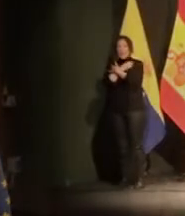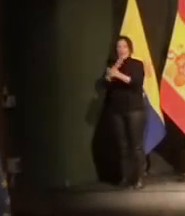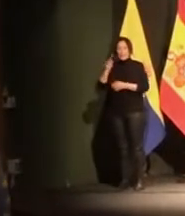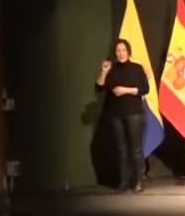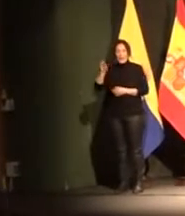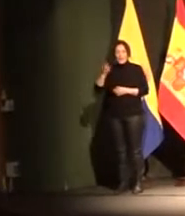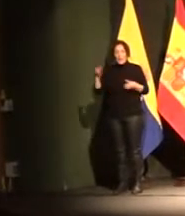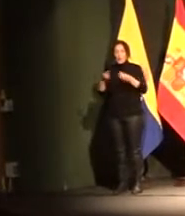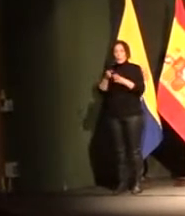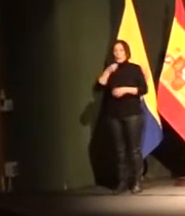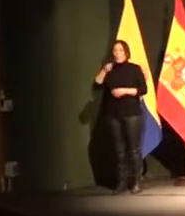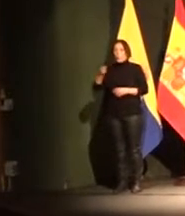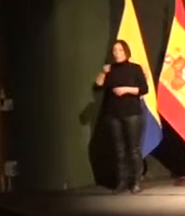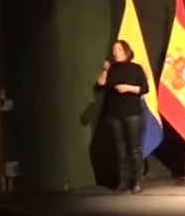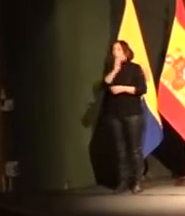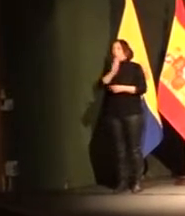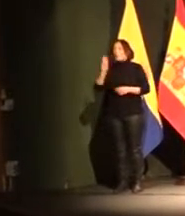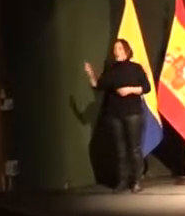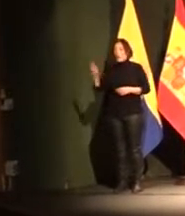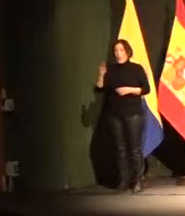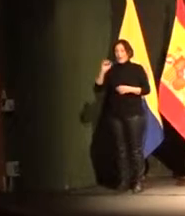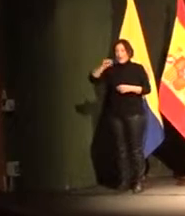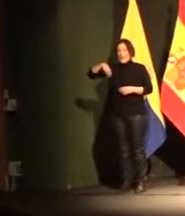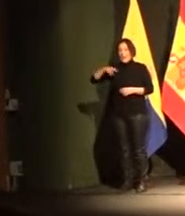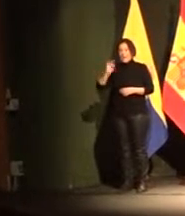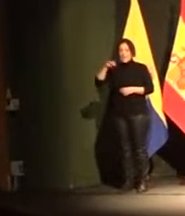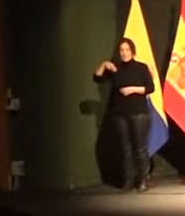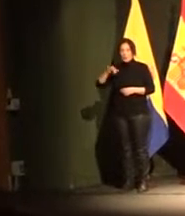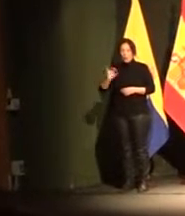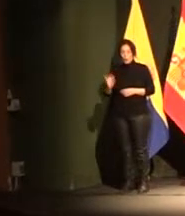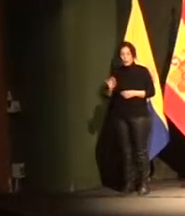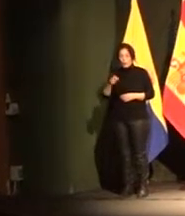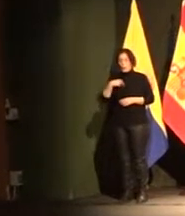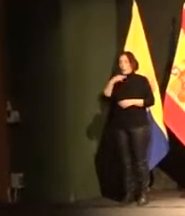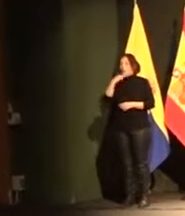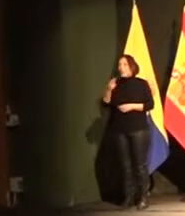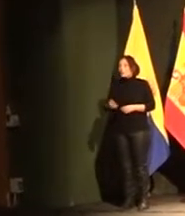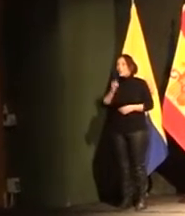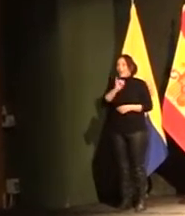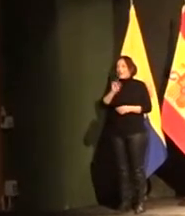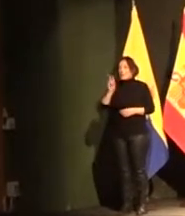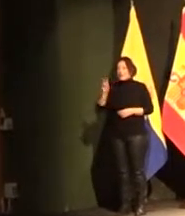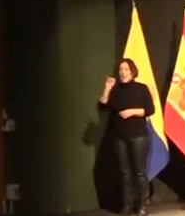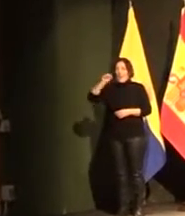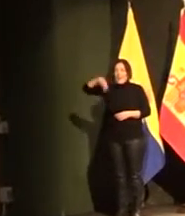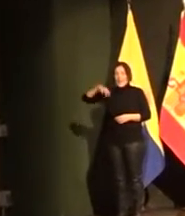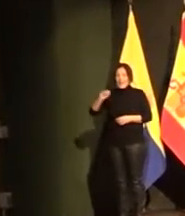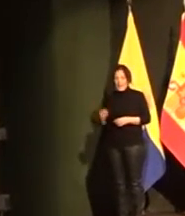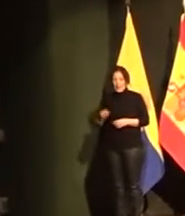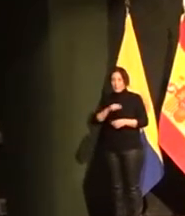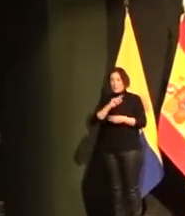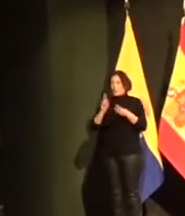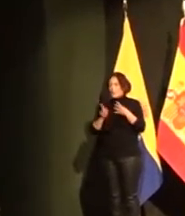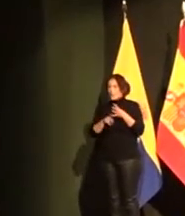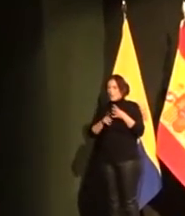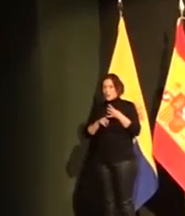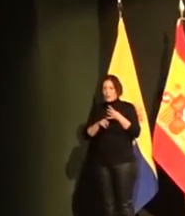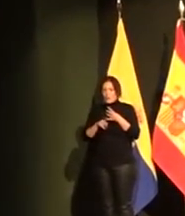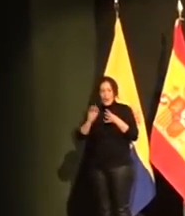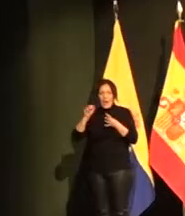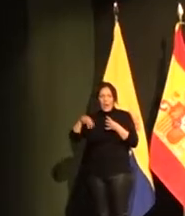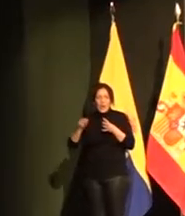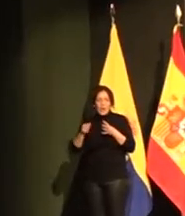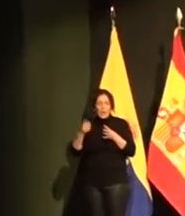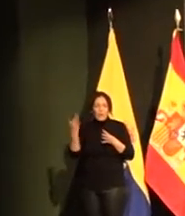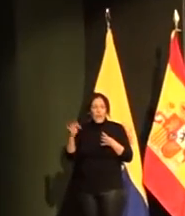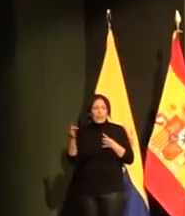portavoz del Partido Popular, Antonio Martín. La portavoz de Izquierda Unida, Ana Ramos. Creo que no está Ana Ramos, pero